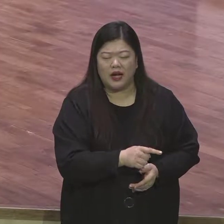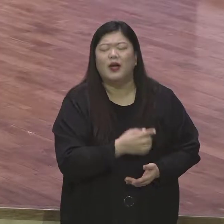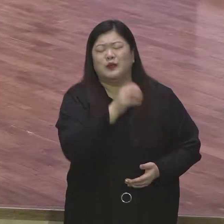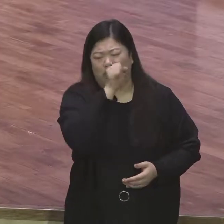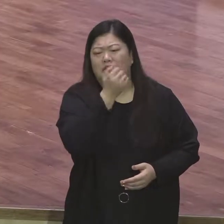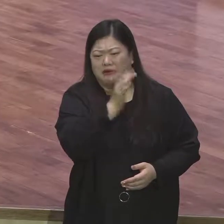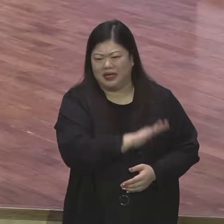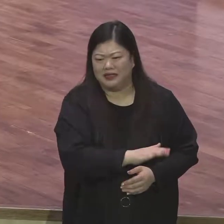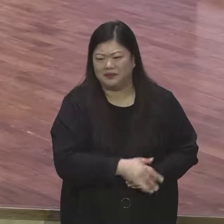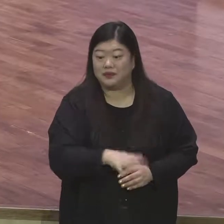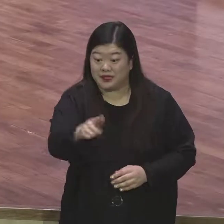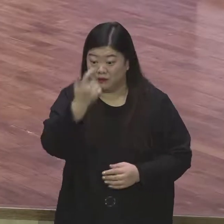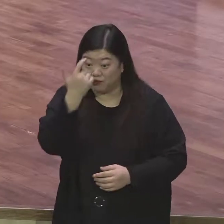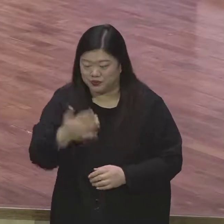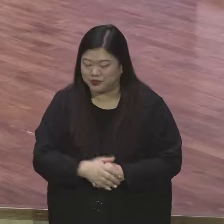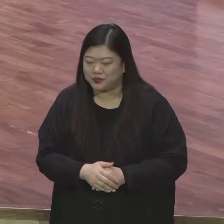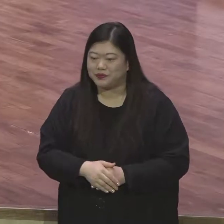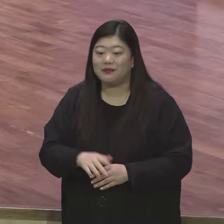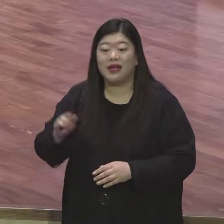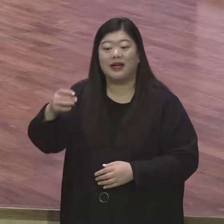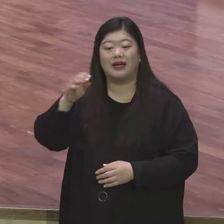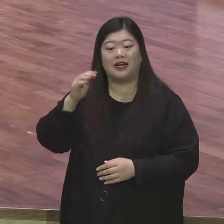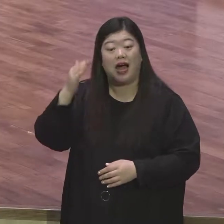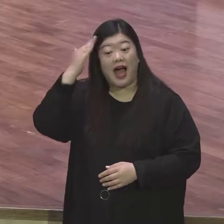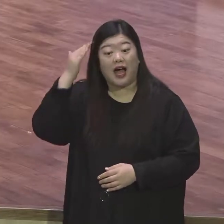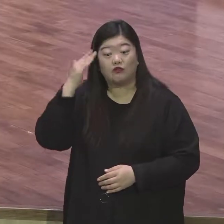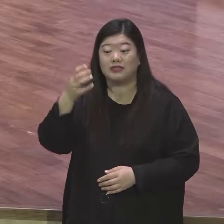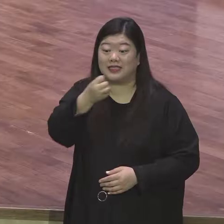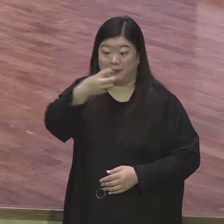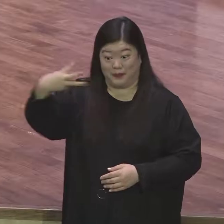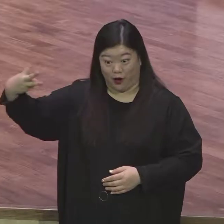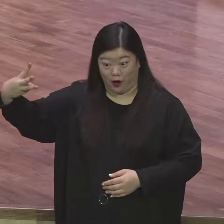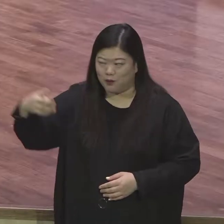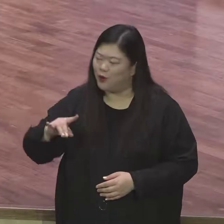재벌은 물어보세요. 재벌 우리나라 재벌들 행복하십니까?